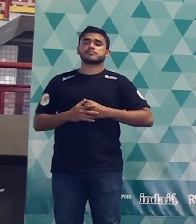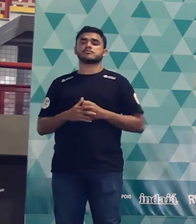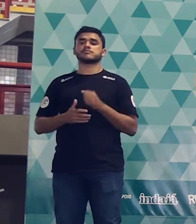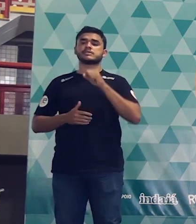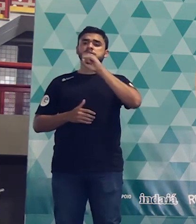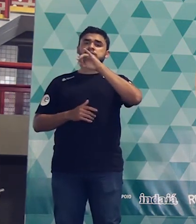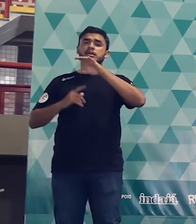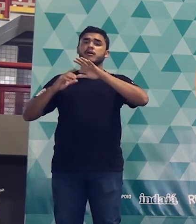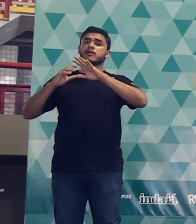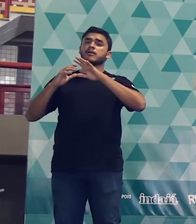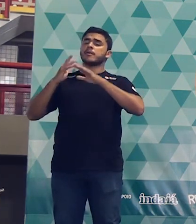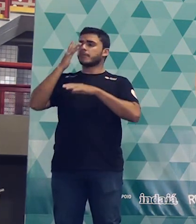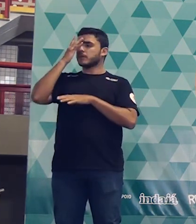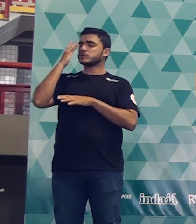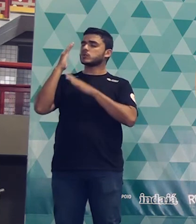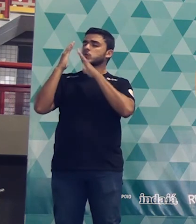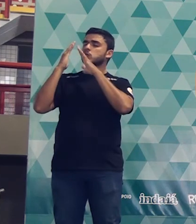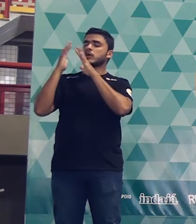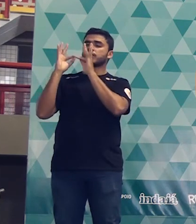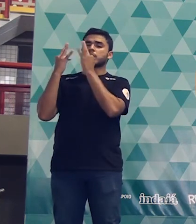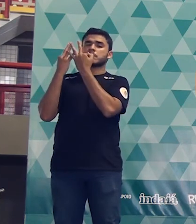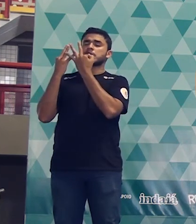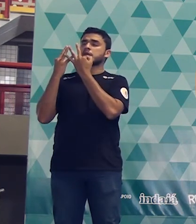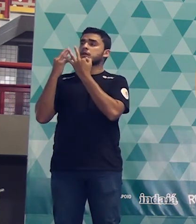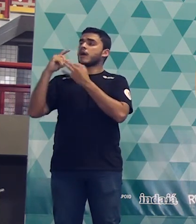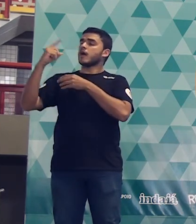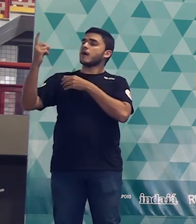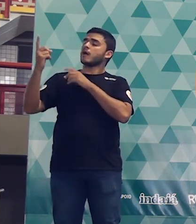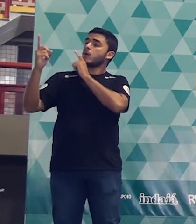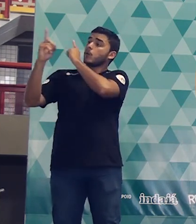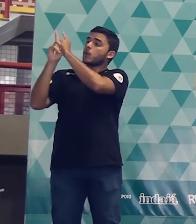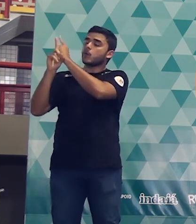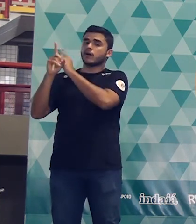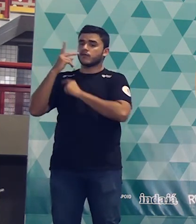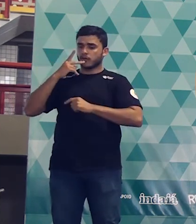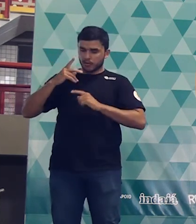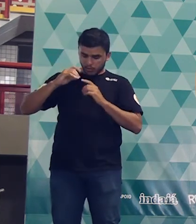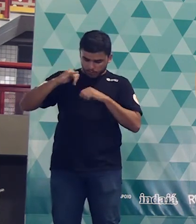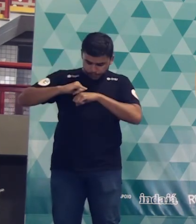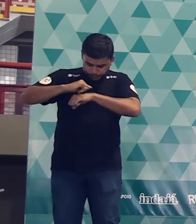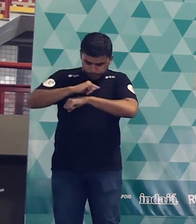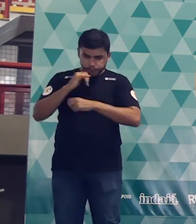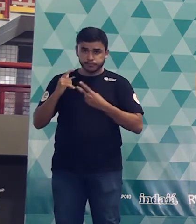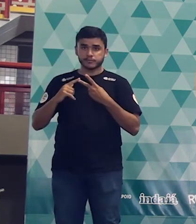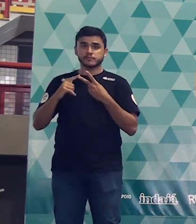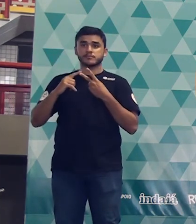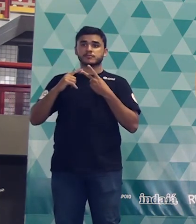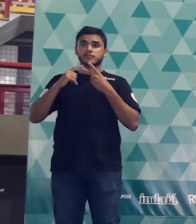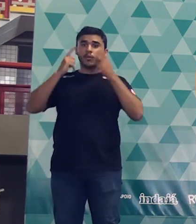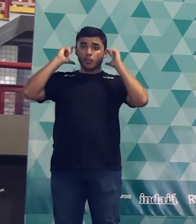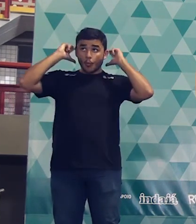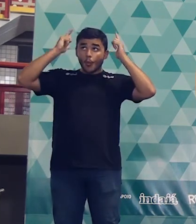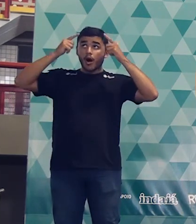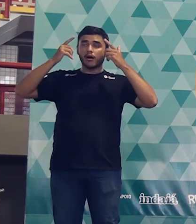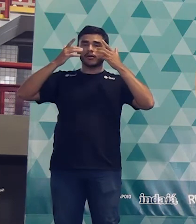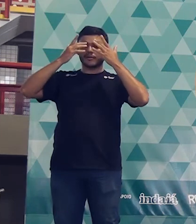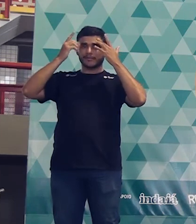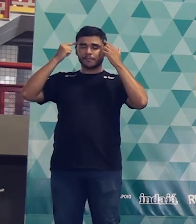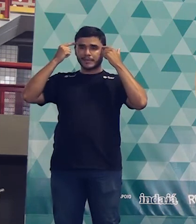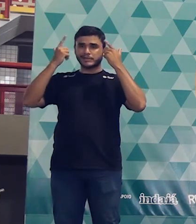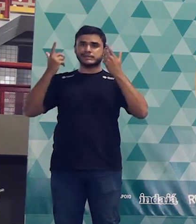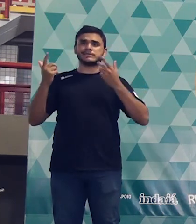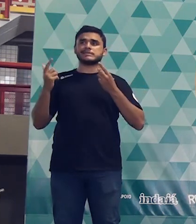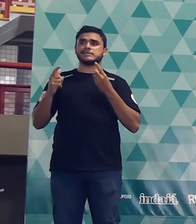longe, depois de sei quantos anos vai ver, nossa, é só apontando defeito, a gente está careca, mas está barrigudo, tá... só apontando